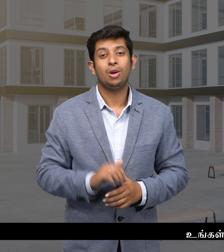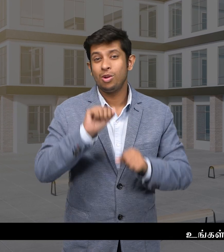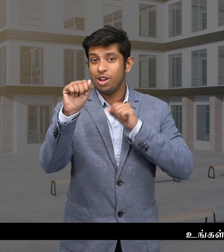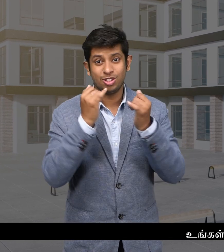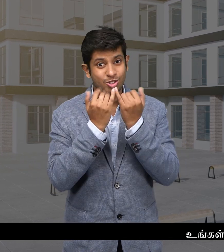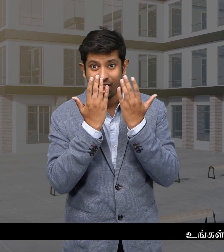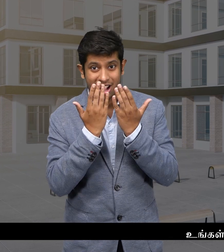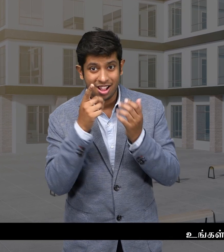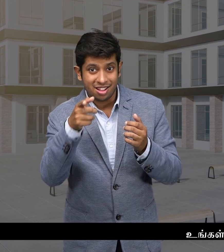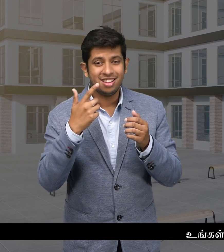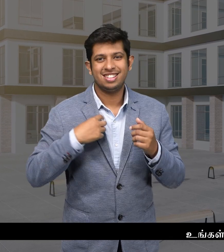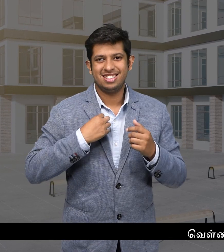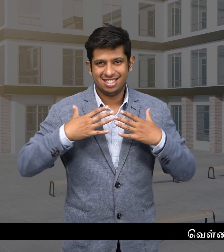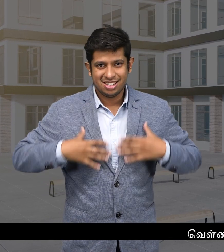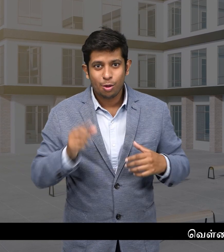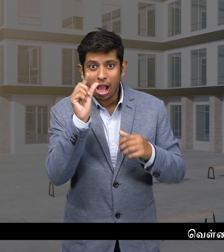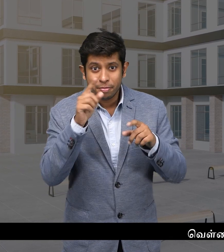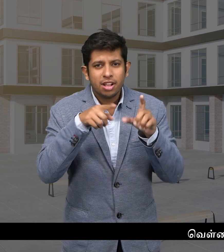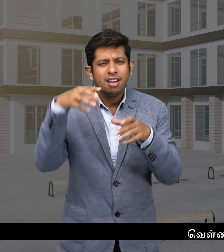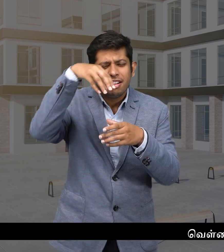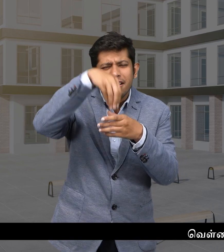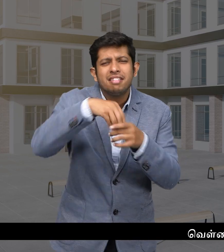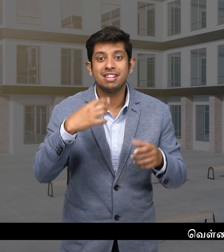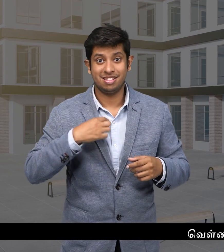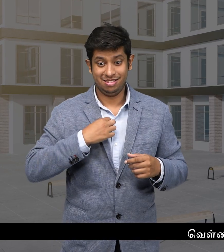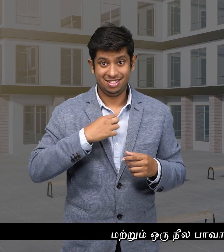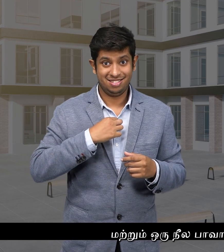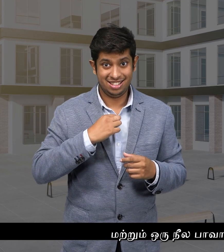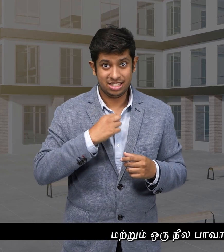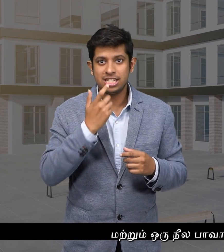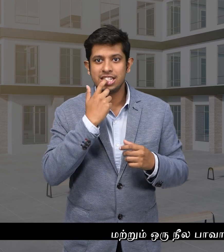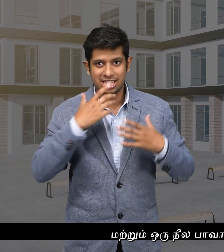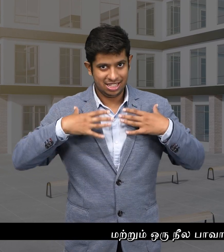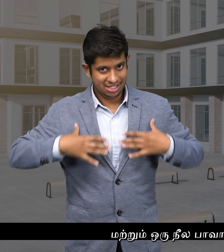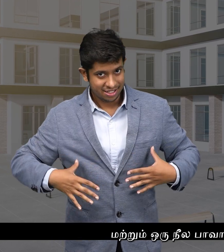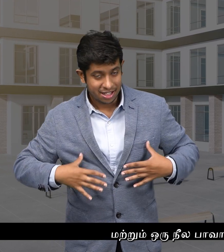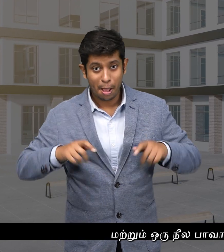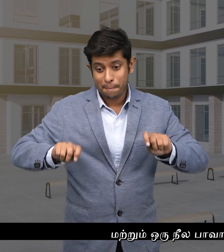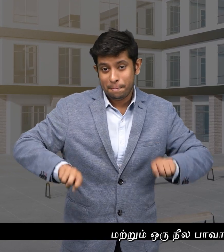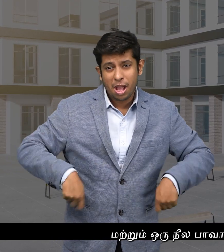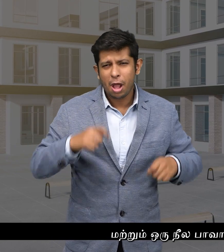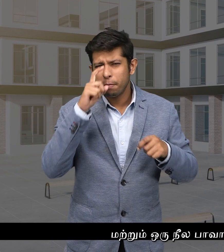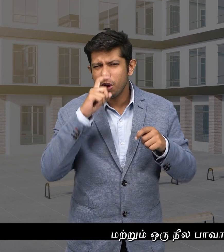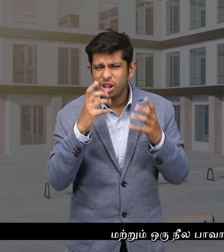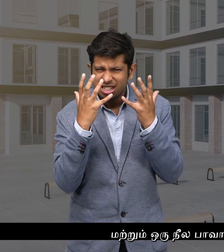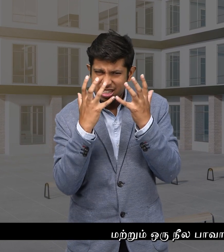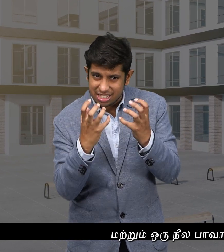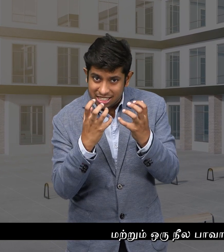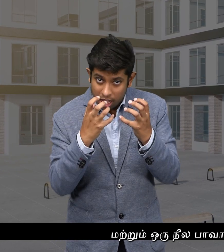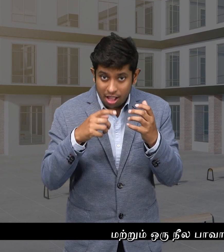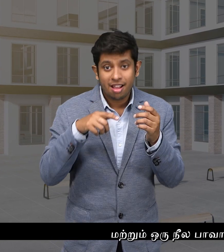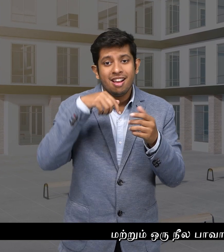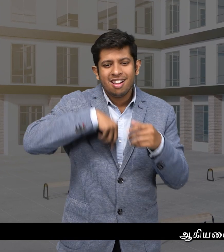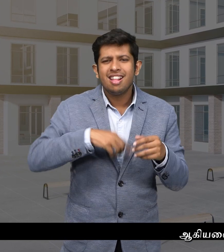உங்கள் பள்ளி சீருடையில் வெள்ளை நிற சட்டை மற்றும் நீல நிற பாவாடை அல்லது நீல நிற கால் சட்டை